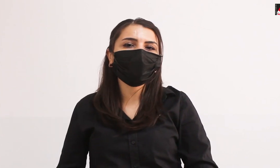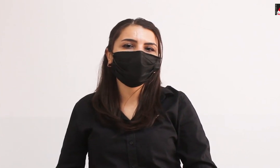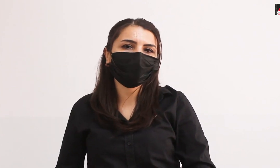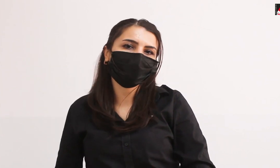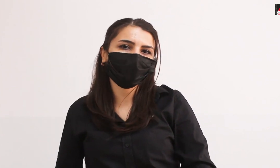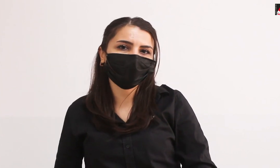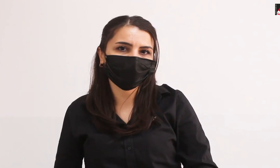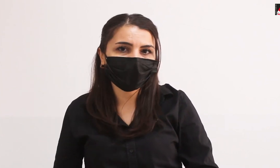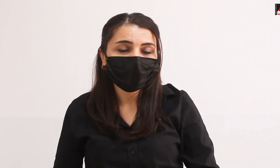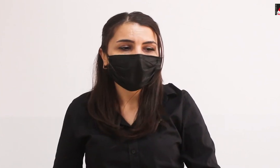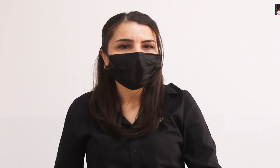ve kuruluşlarında